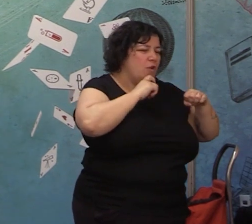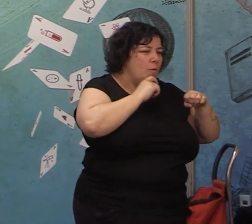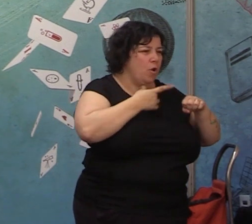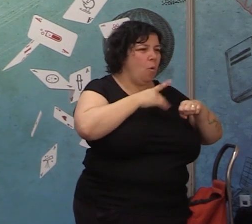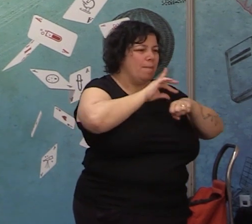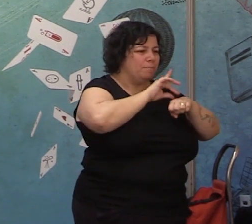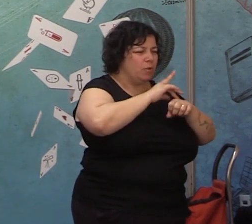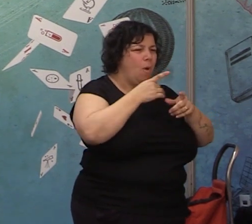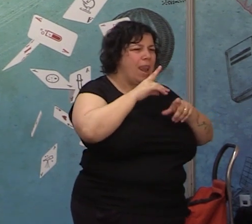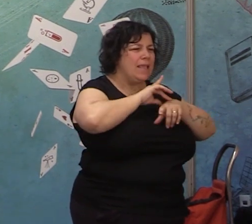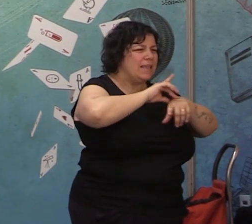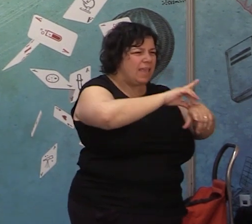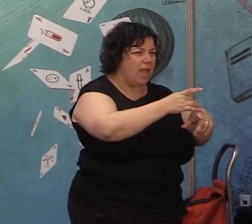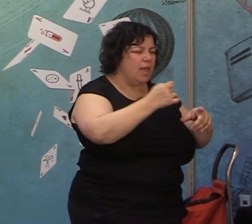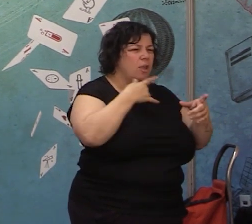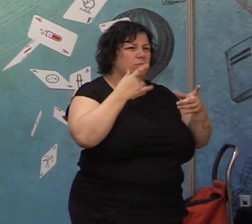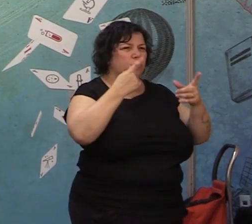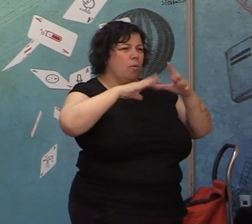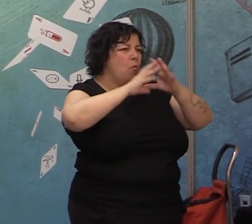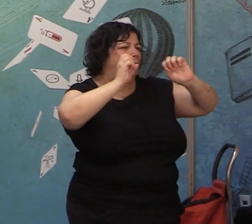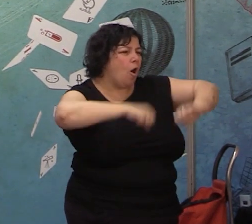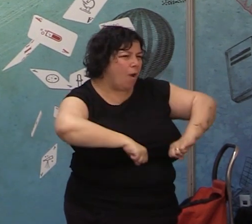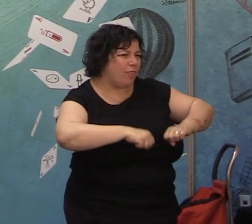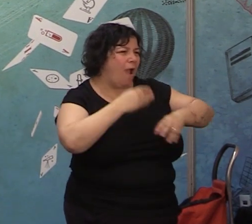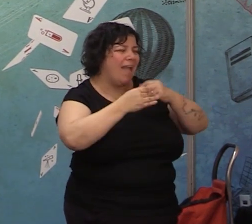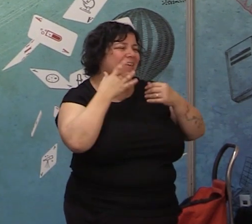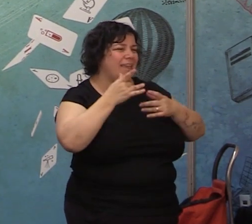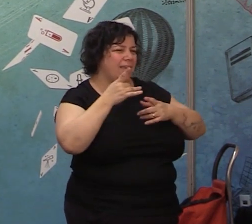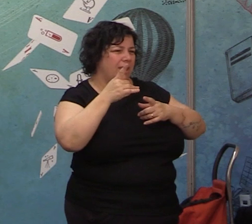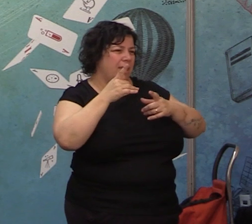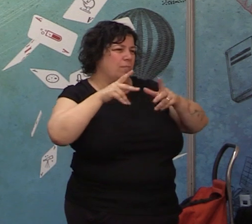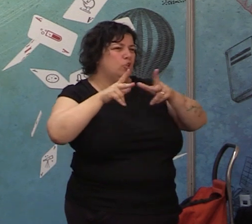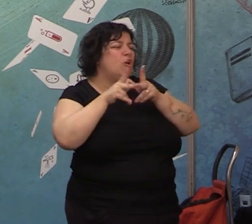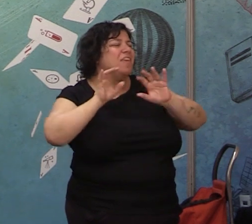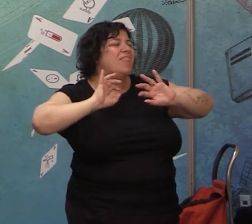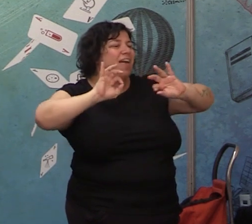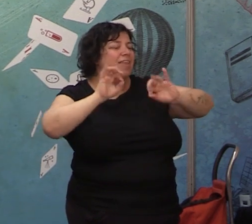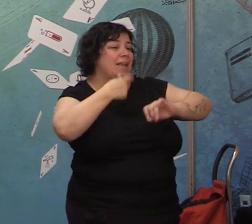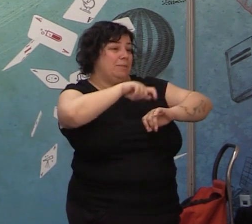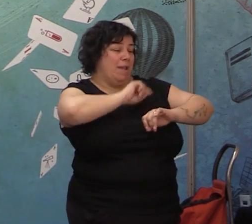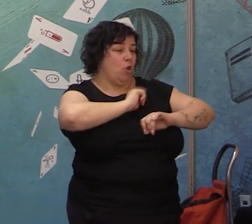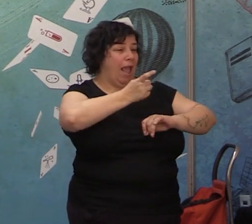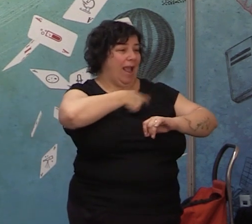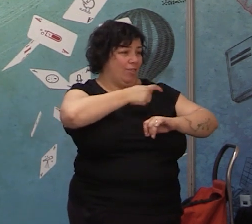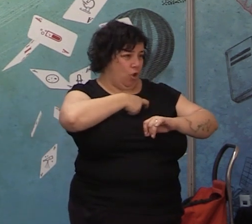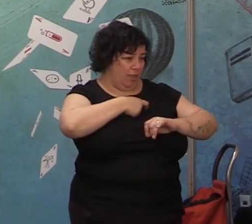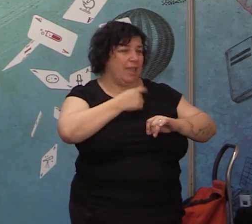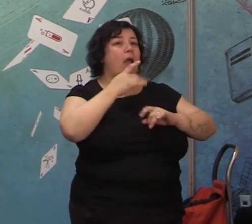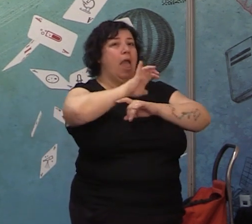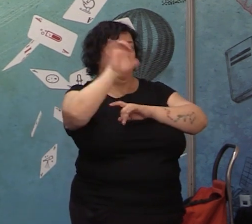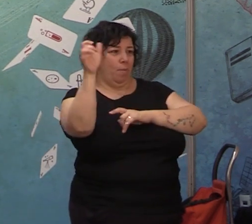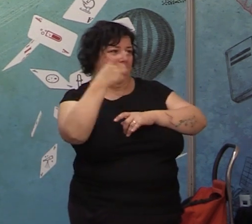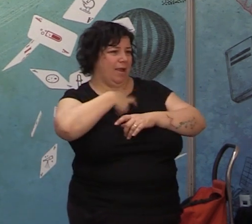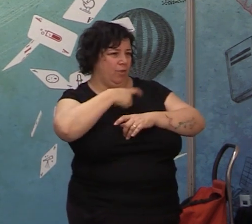clínica, que son pues, unos consensos que hacen nuestras sociedades, por ejemplo la Sociedad Española de Cardiología, la Europea de